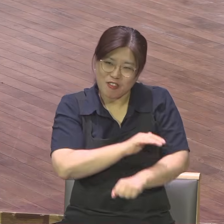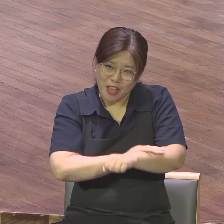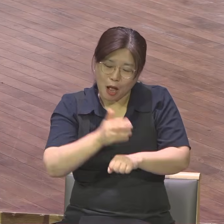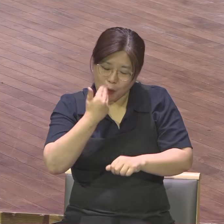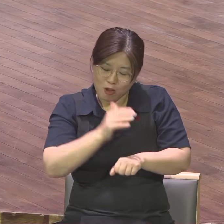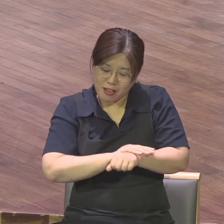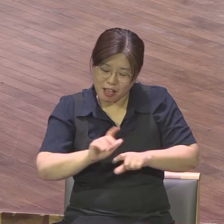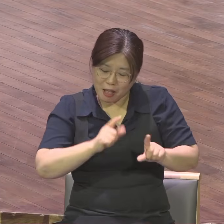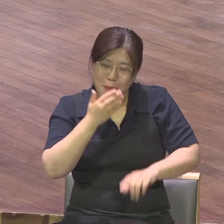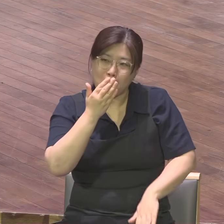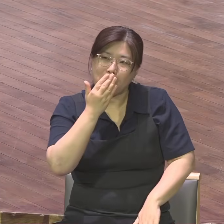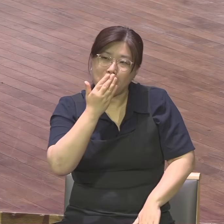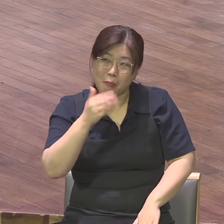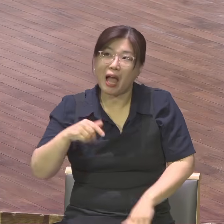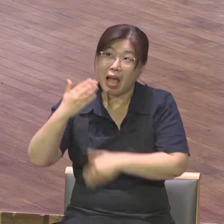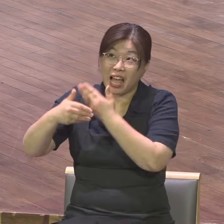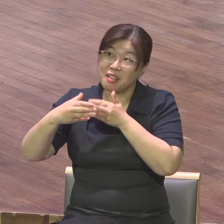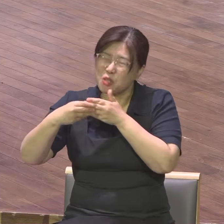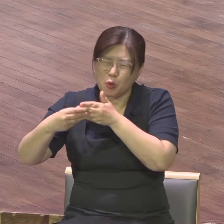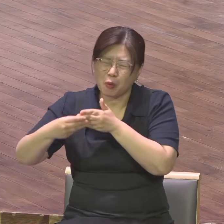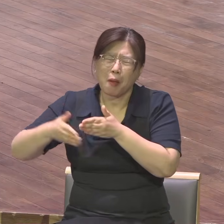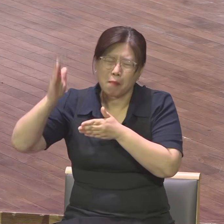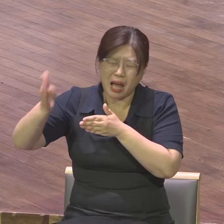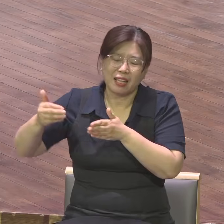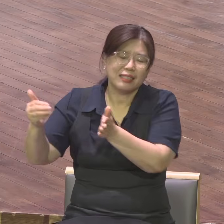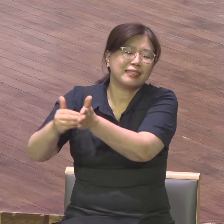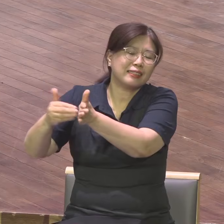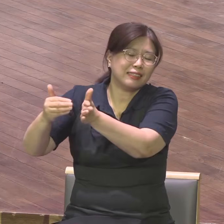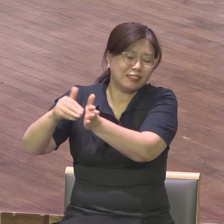것이라고 자신들을 믿었어요.